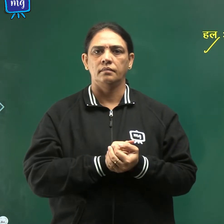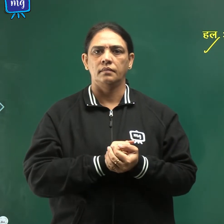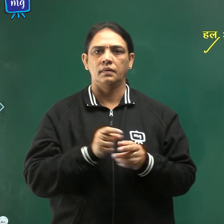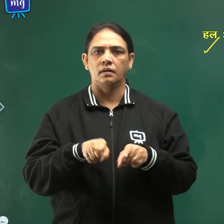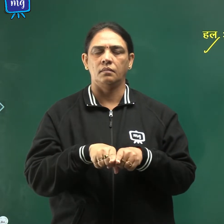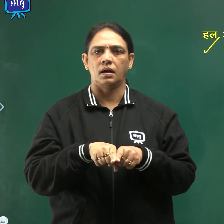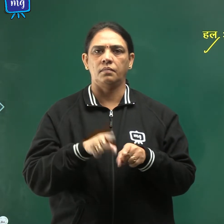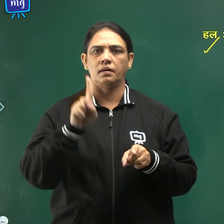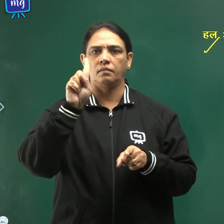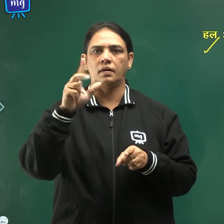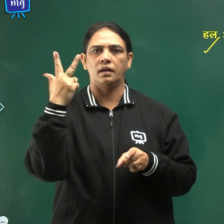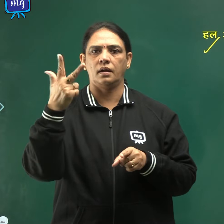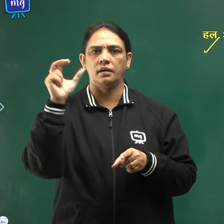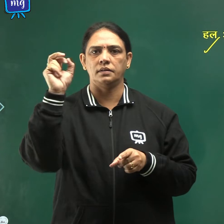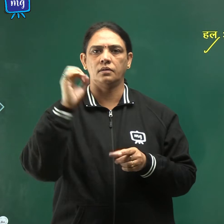बराबर 180,